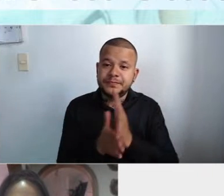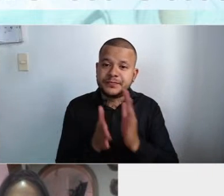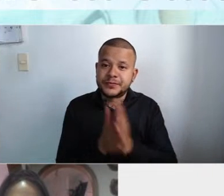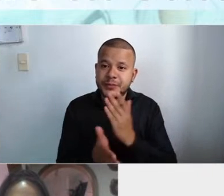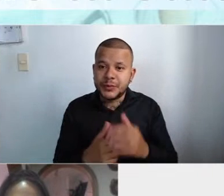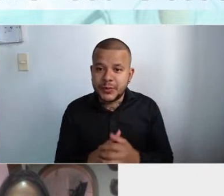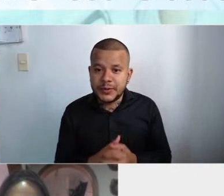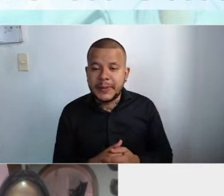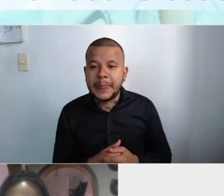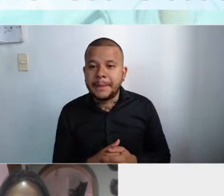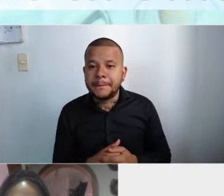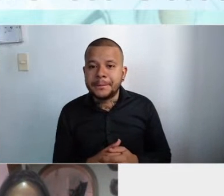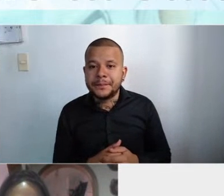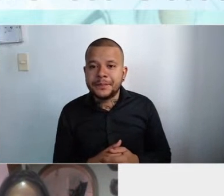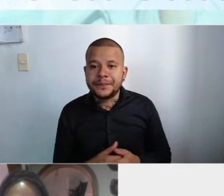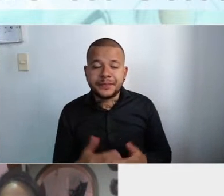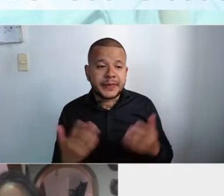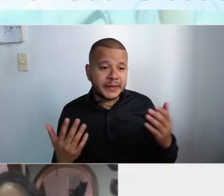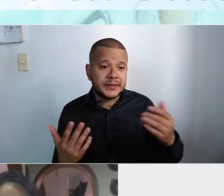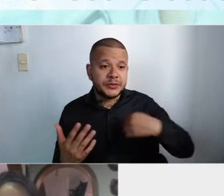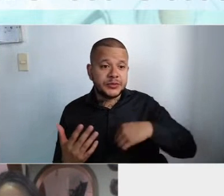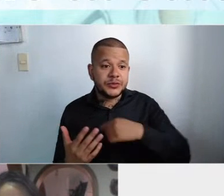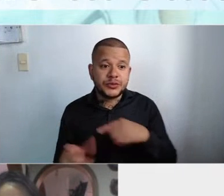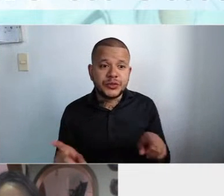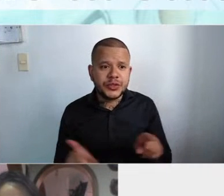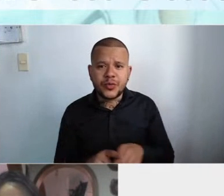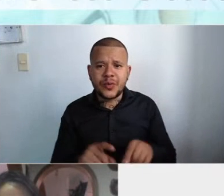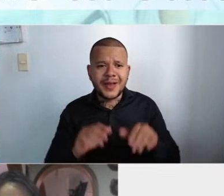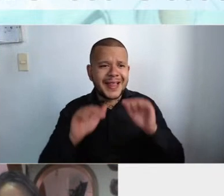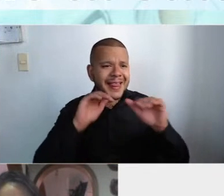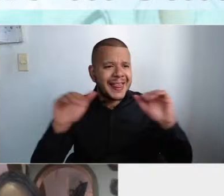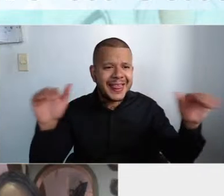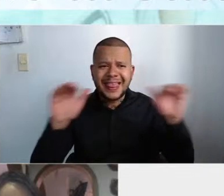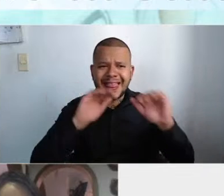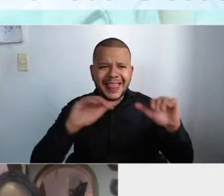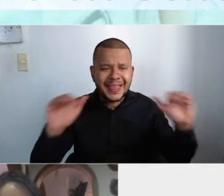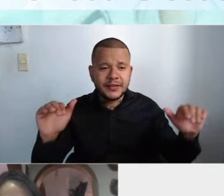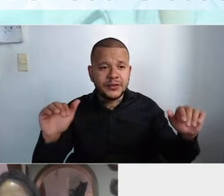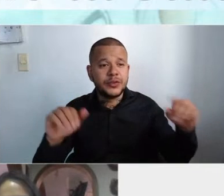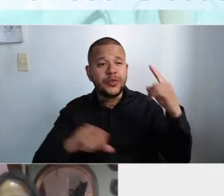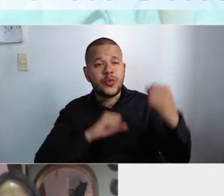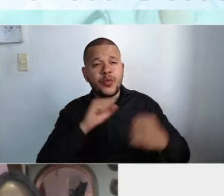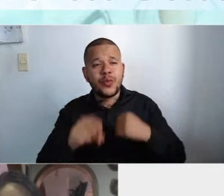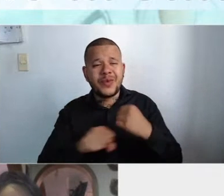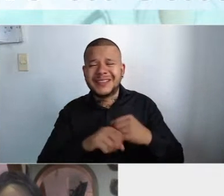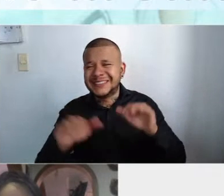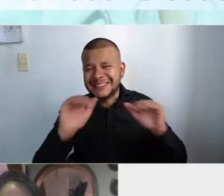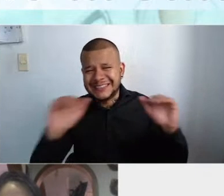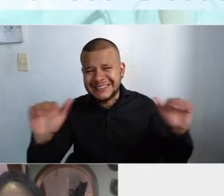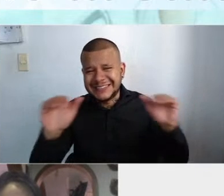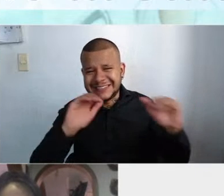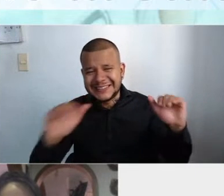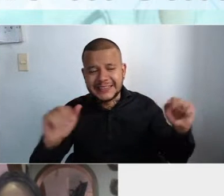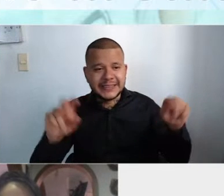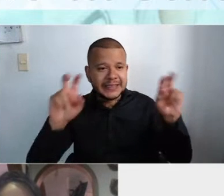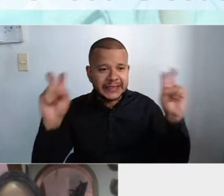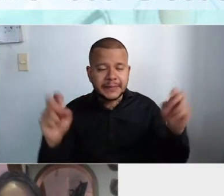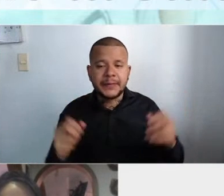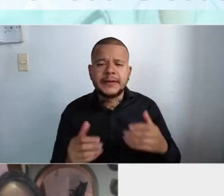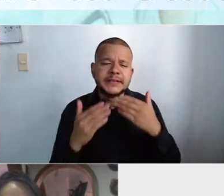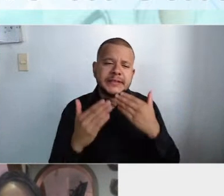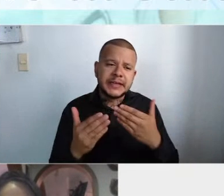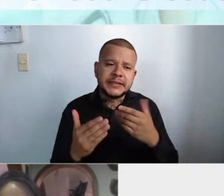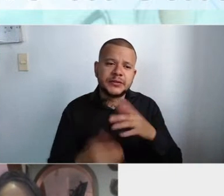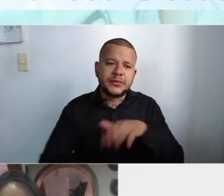lo hemos, como decimos coloquialmente, cacareado este tema todo el año. Todo el año lo hemos hecho. Un agradecimiento